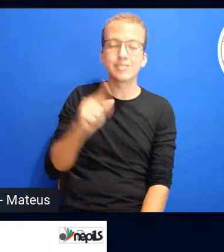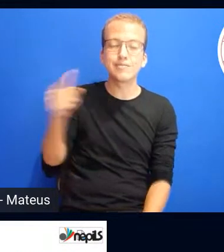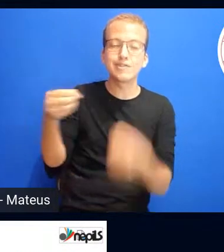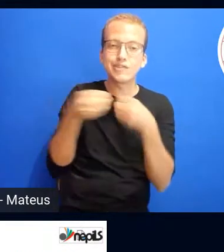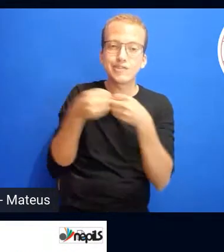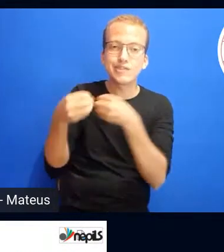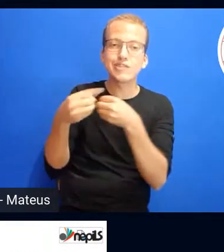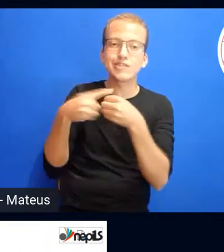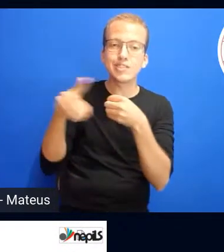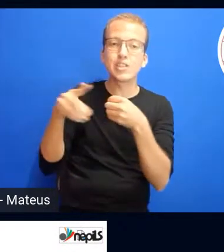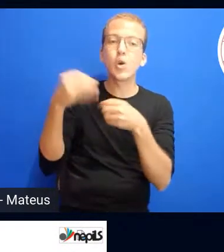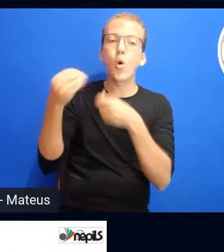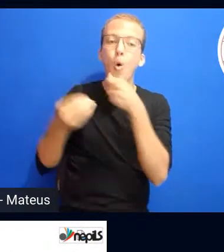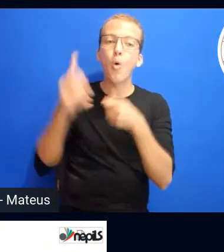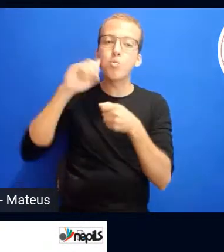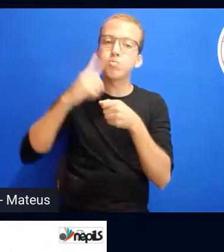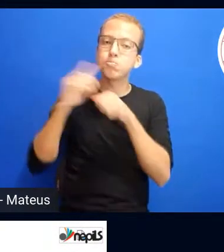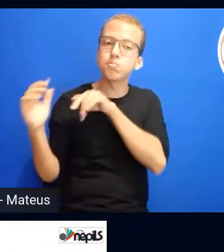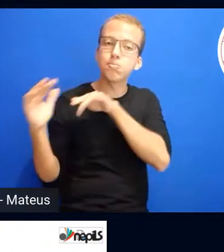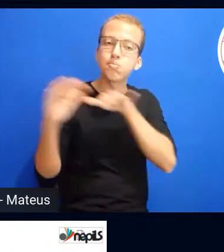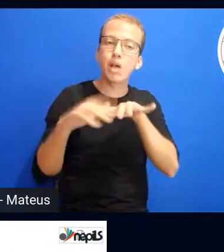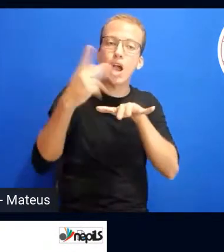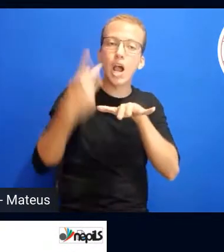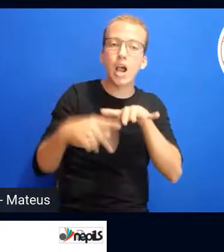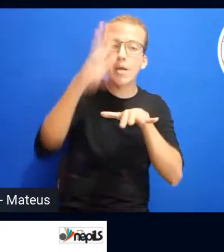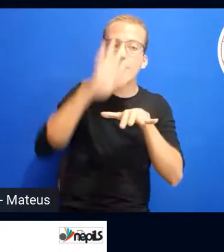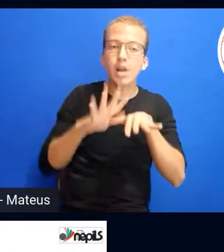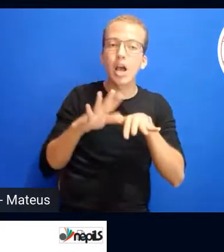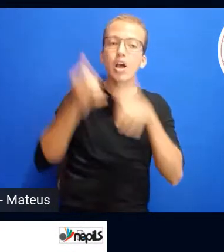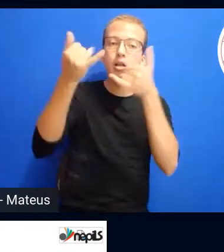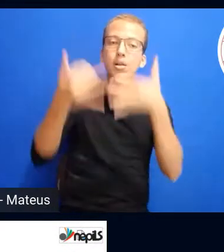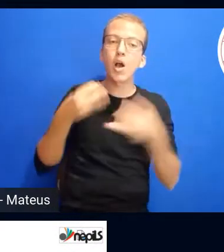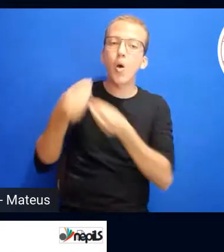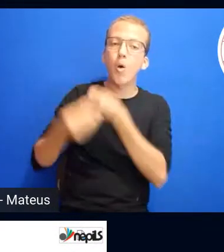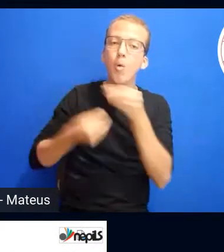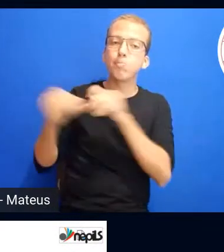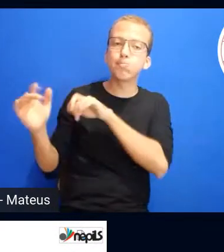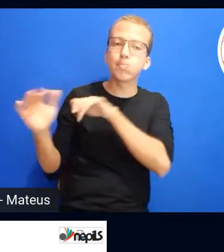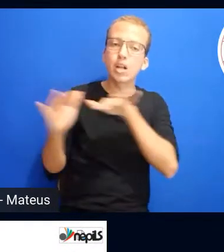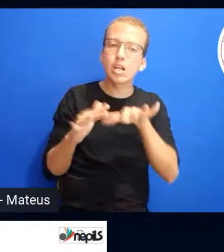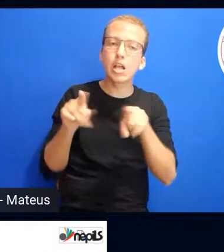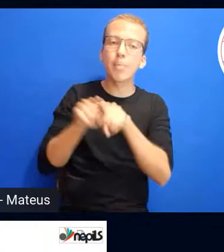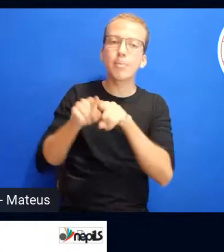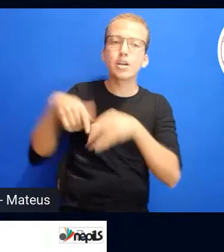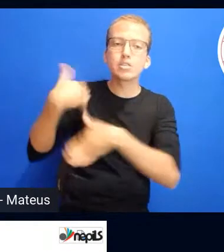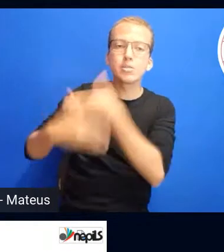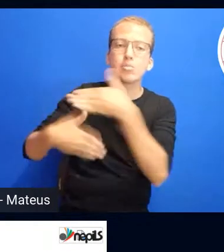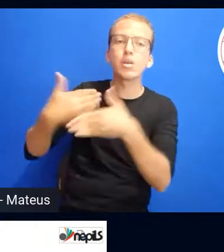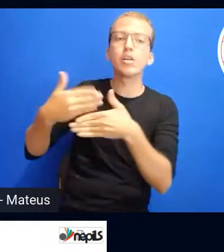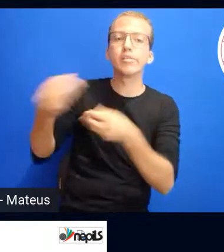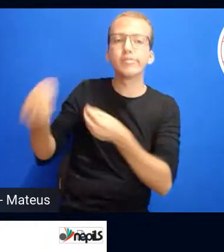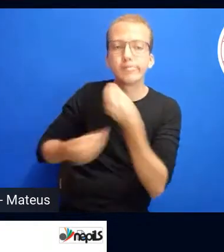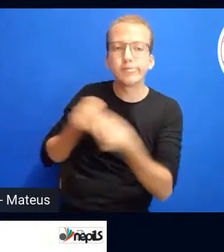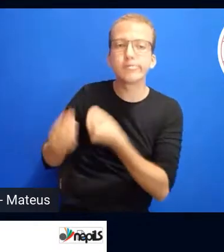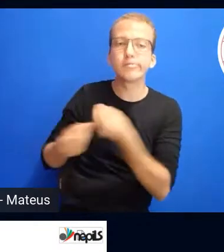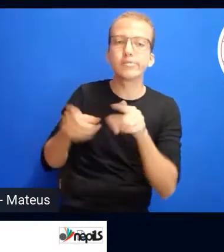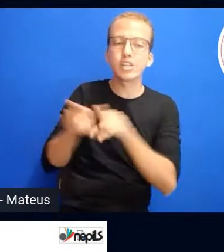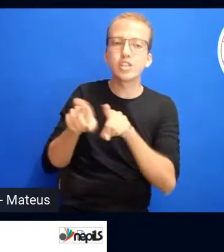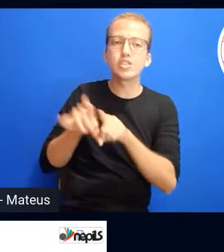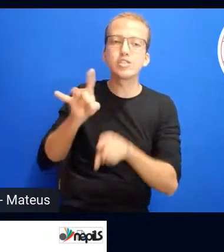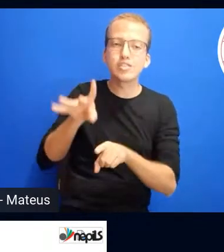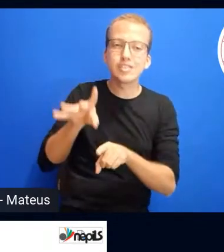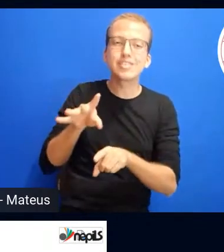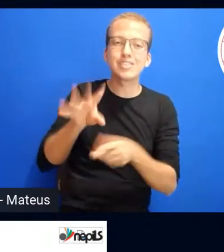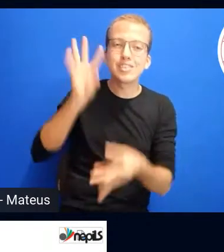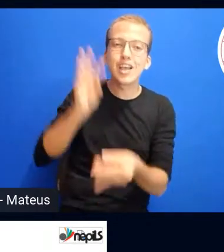esse trabalho, né? Eh, vai ser apenas um spoiler desse capítulo, não vou falar muito sobre ele para que vocês aí